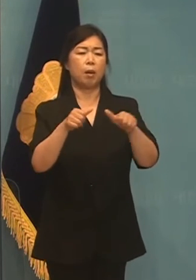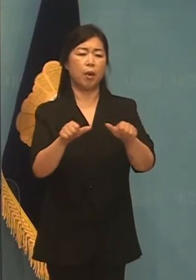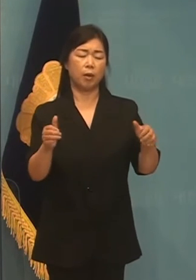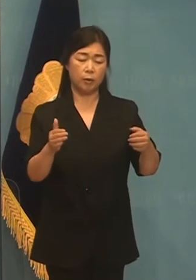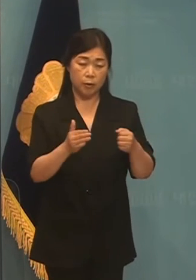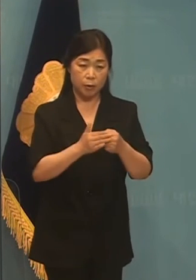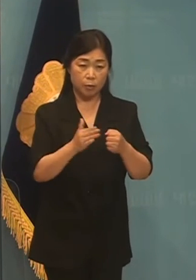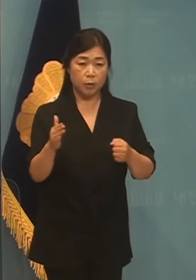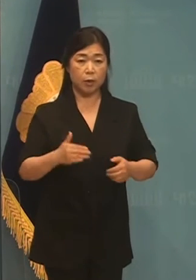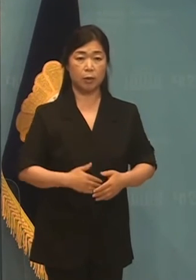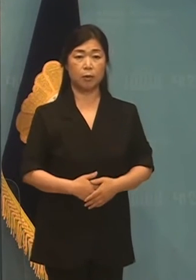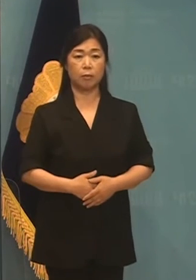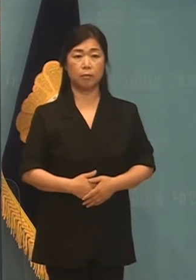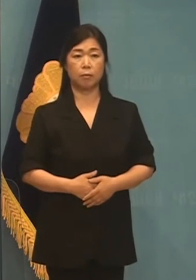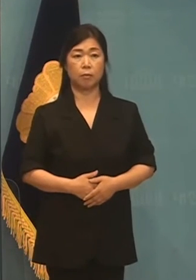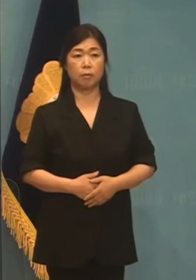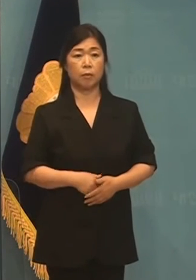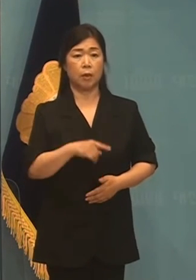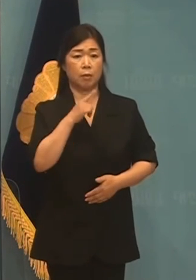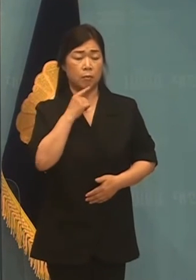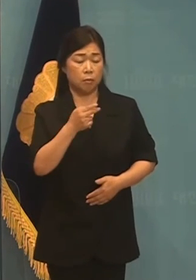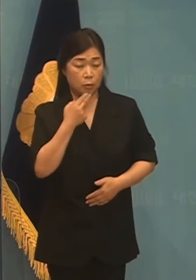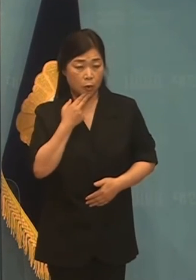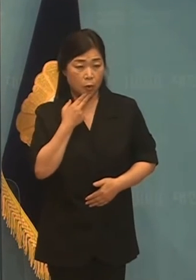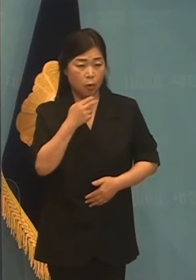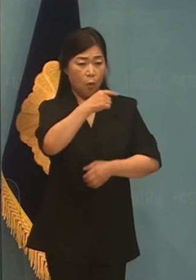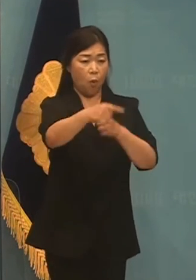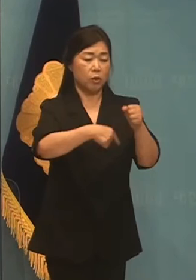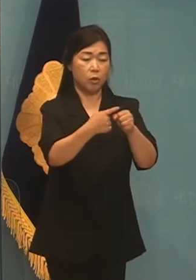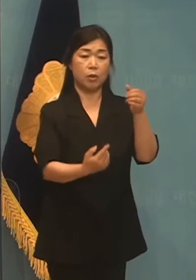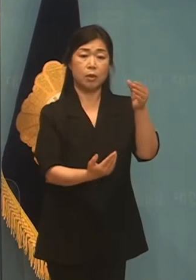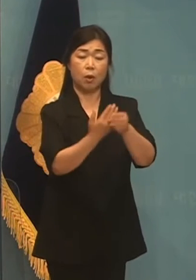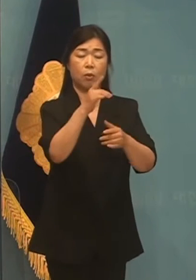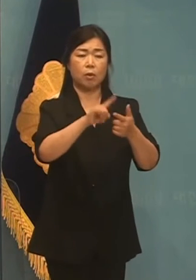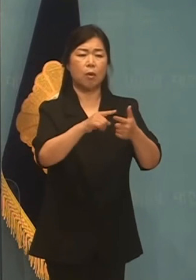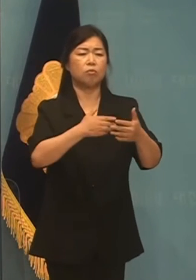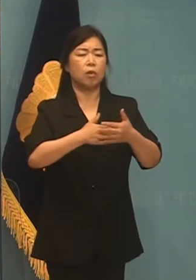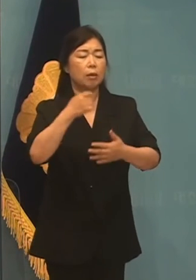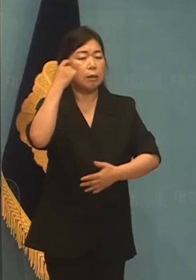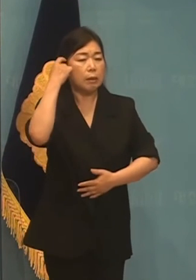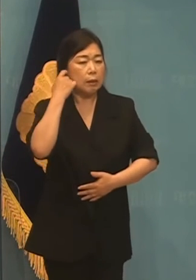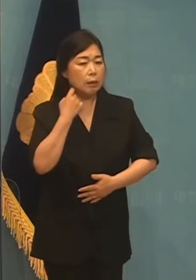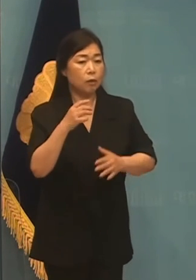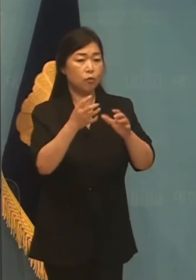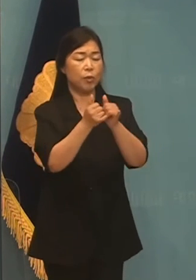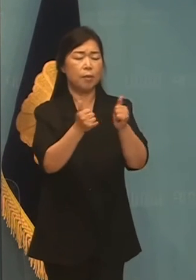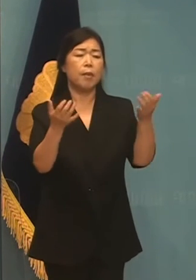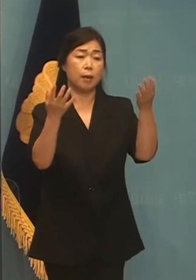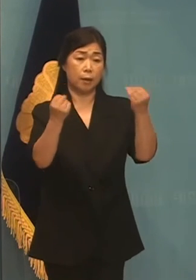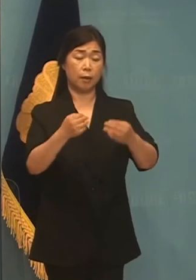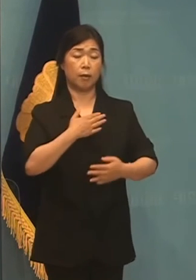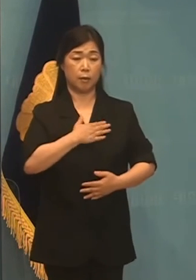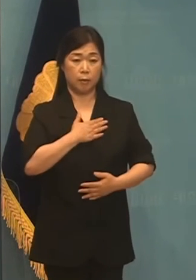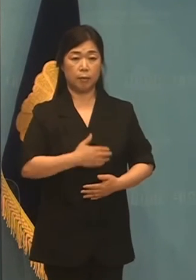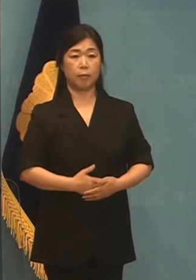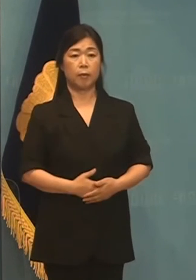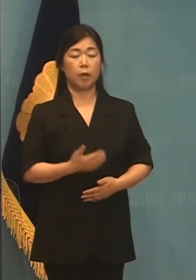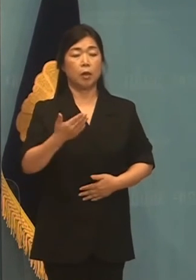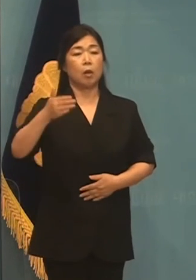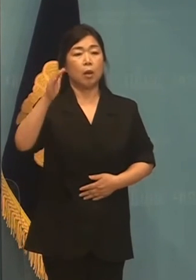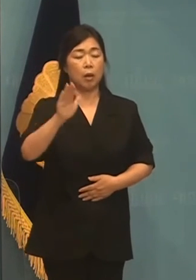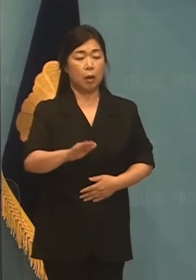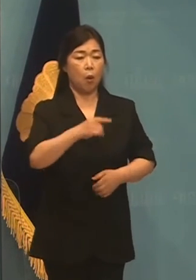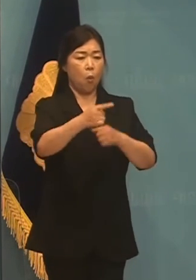오기 때문입니다. 물론 원전 사고에 대해 불안감을 갖고 계시는 국민들도 많이 있습니다.